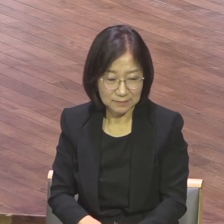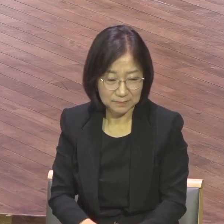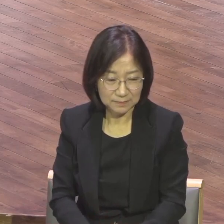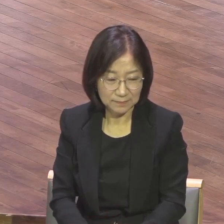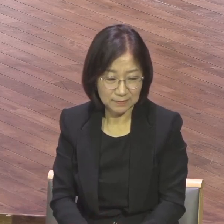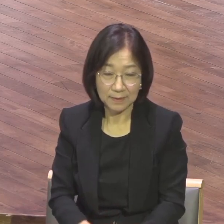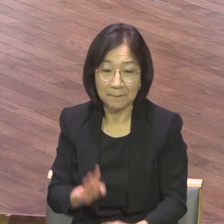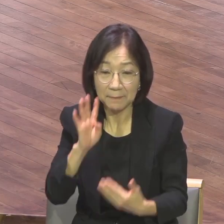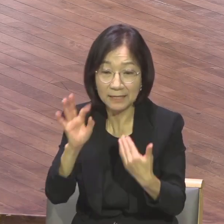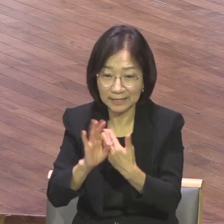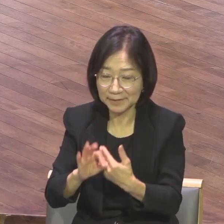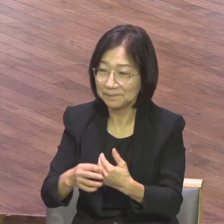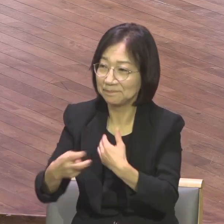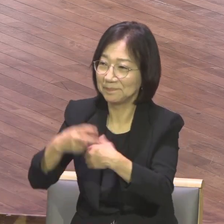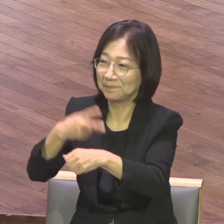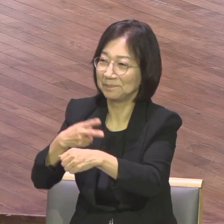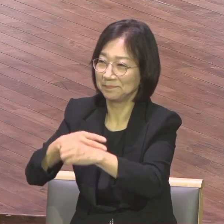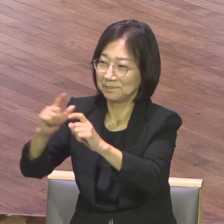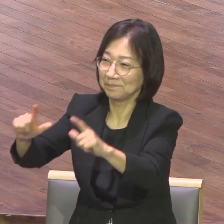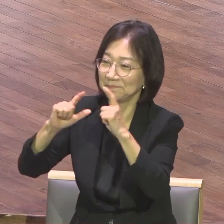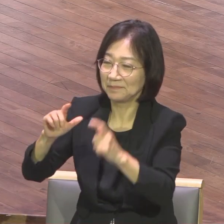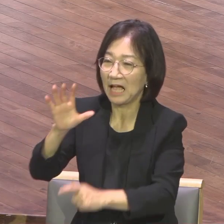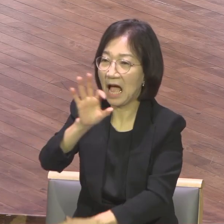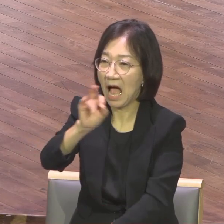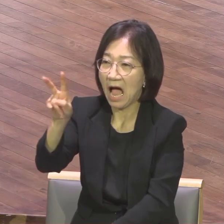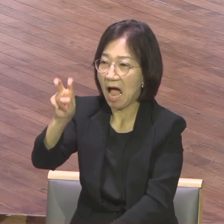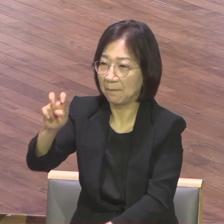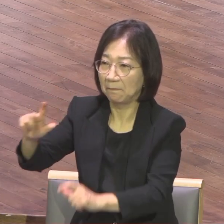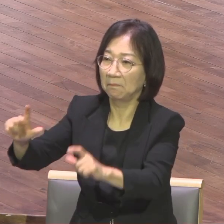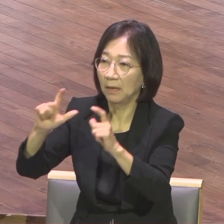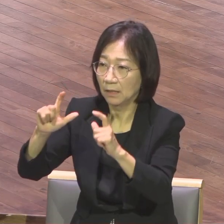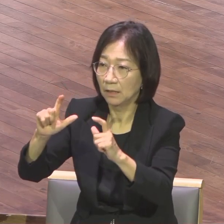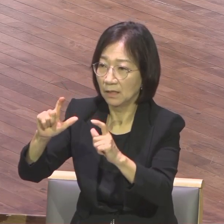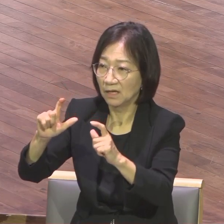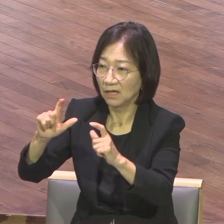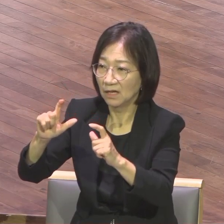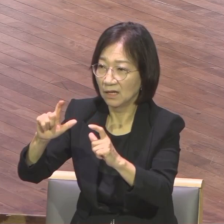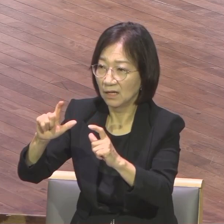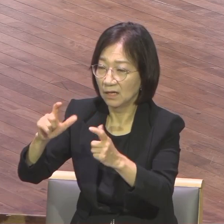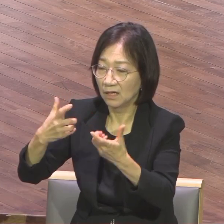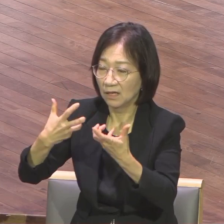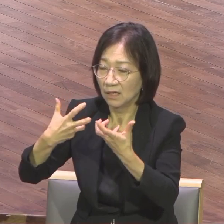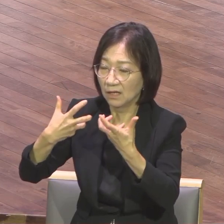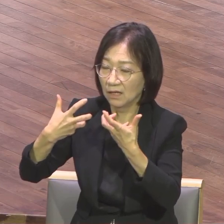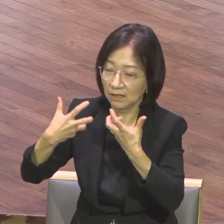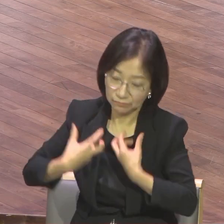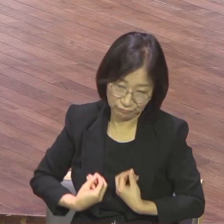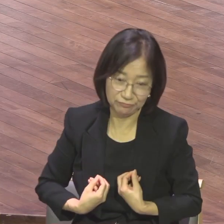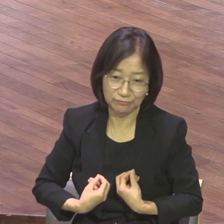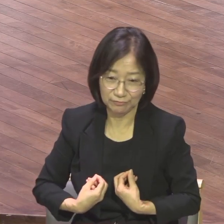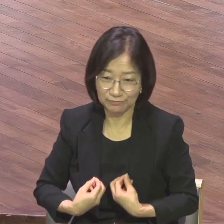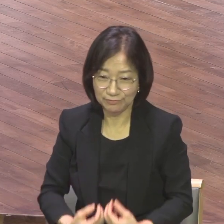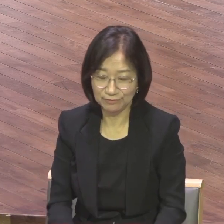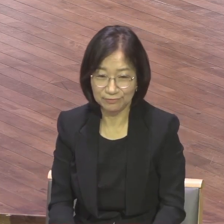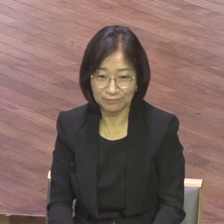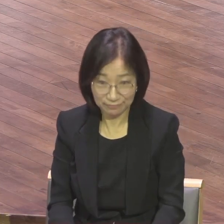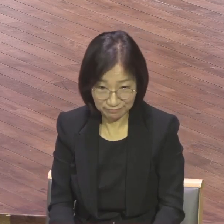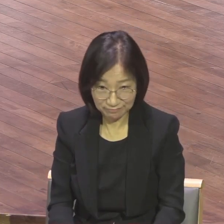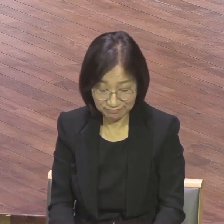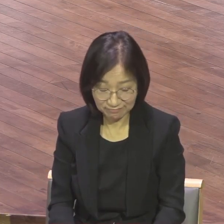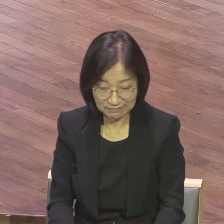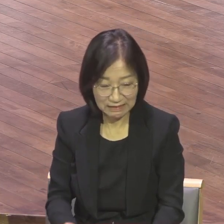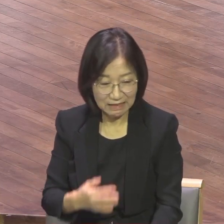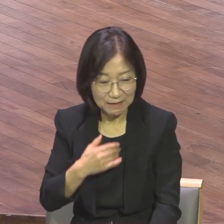암입니다. 말기 암입니다. 정말 왔을 때 거의 다 그렇게 가잖아요. 나이 90,